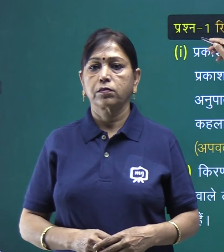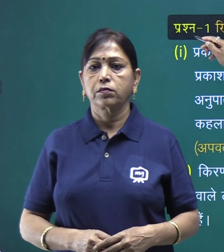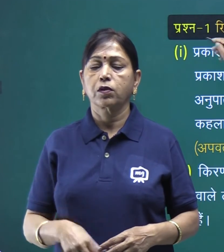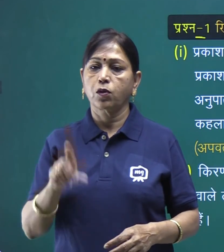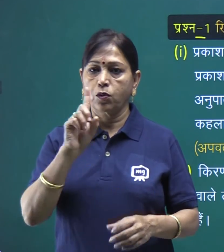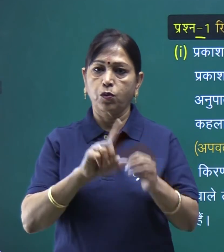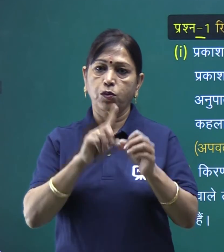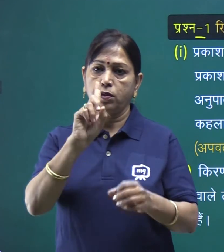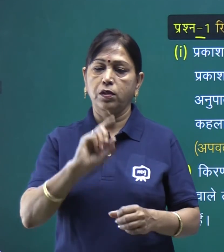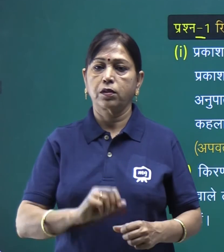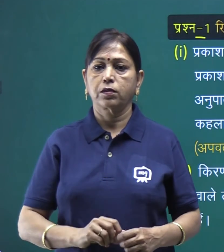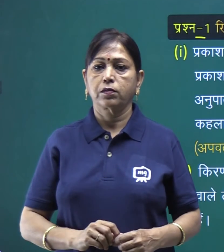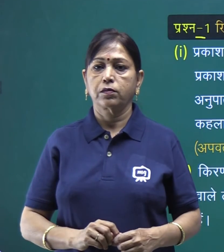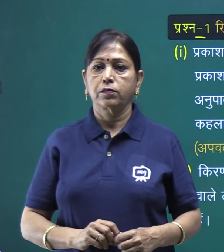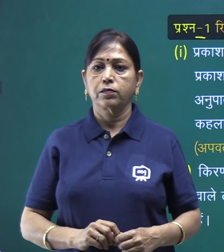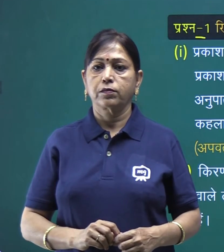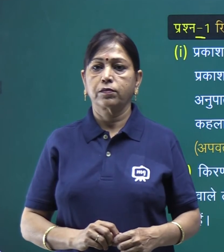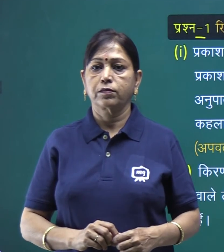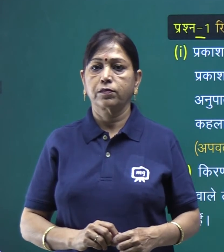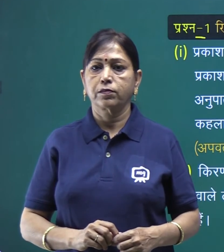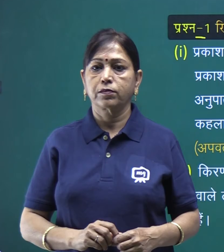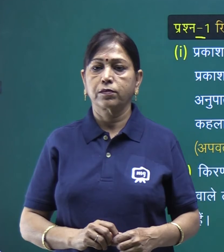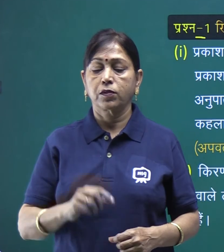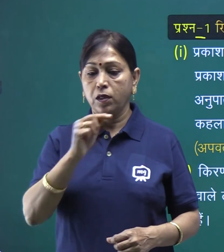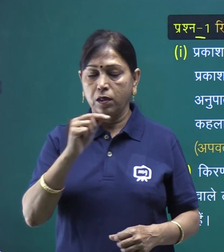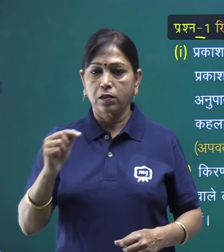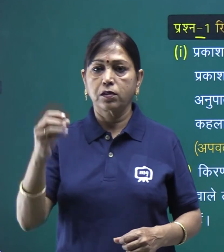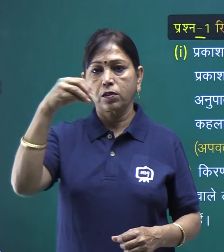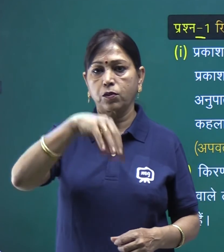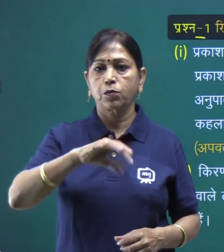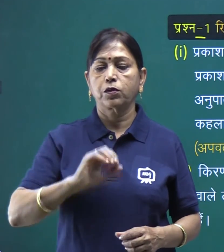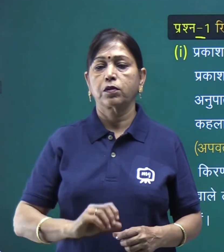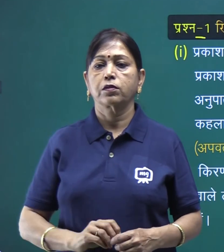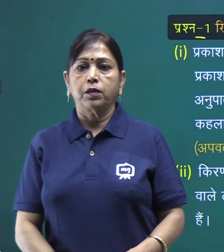प्रश्न नंबर 1, रिक्त स्थानों की पूर्ति कीजिए।